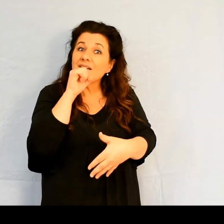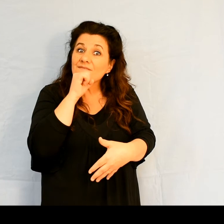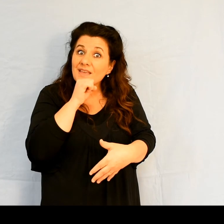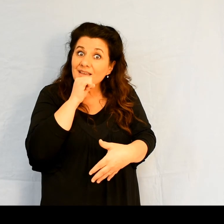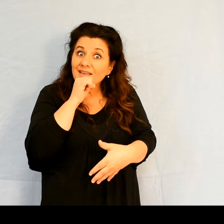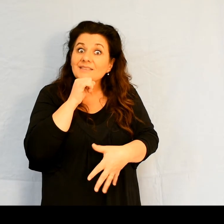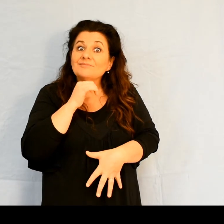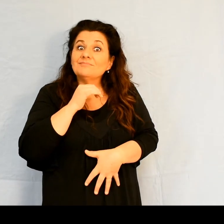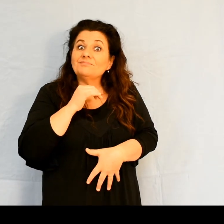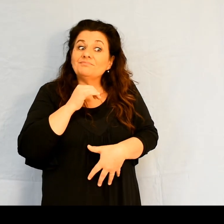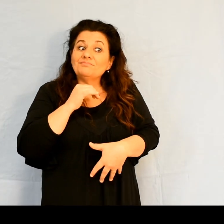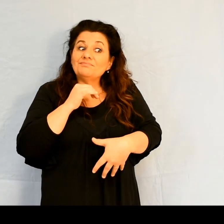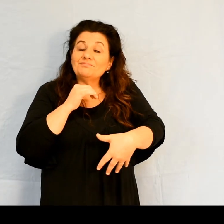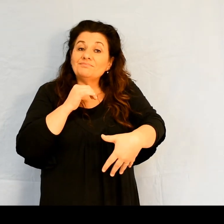que Dieu avait fixée.